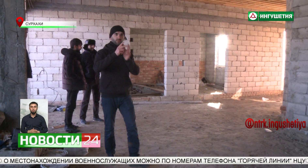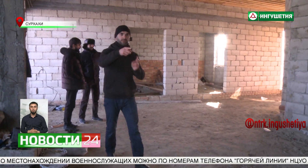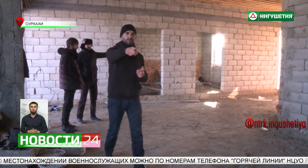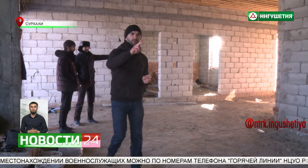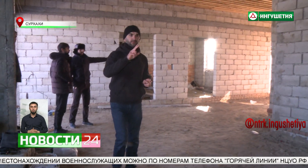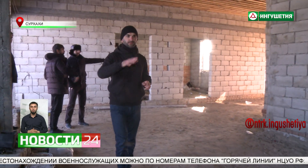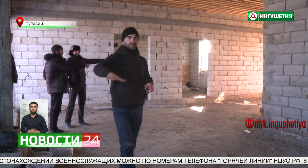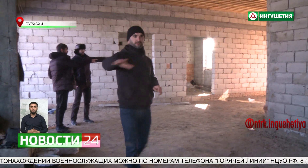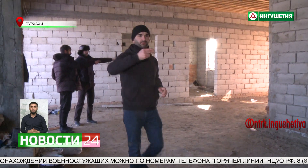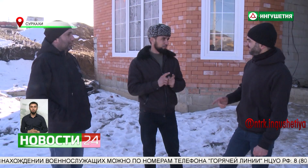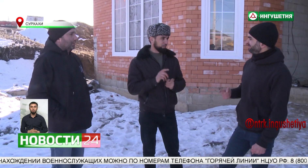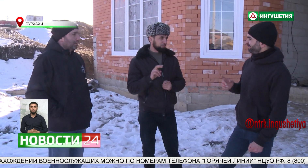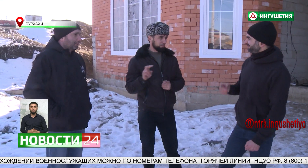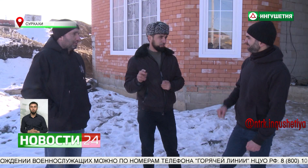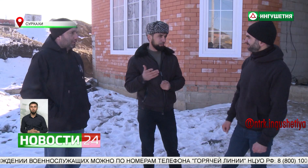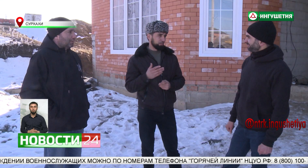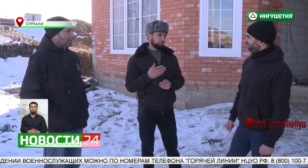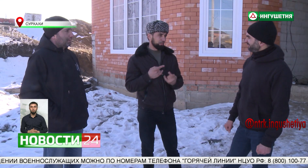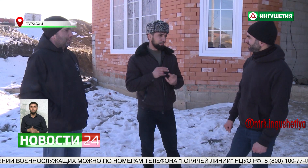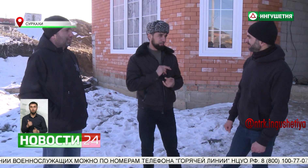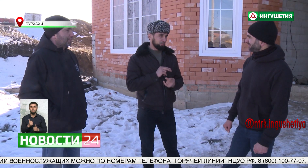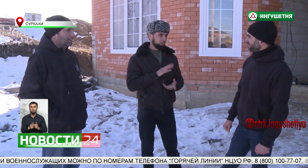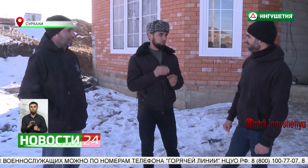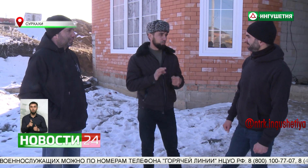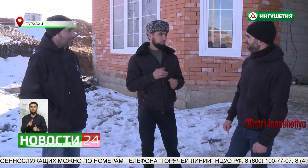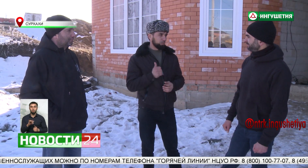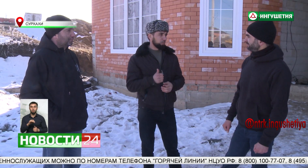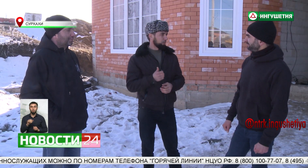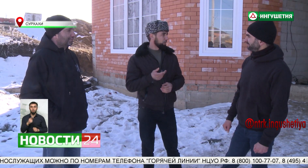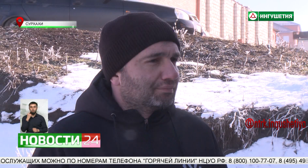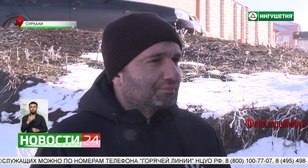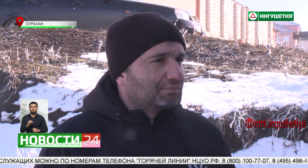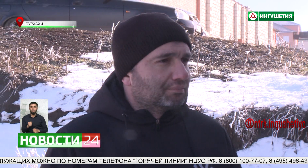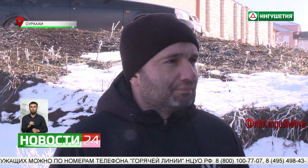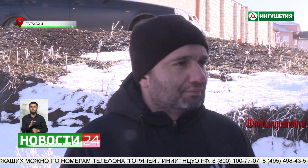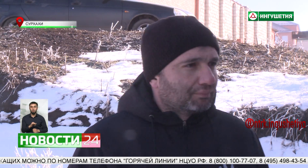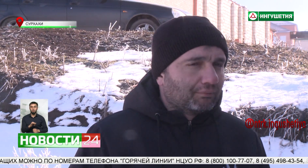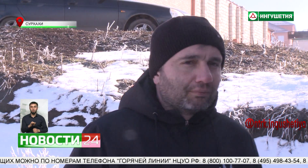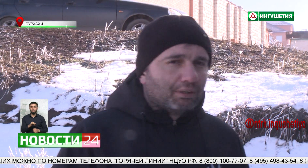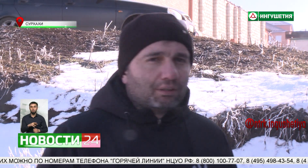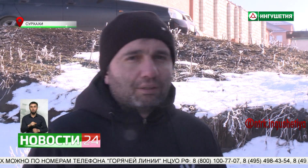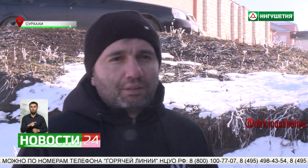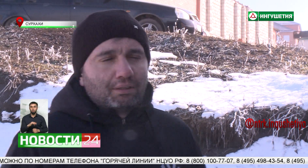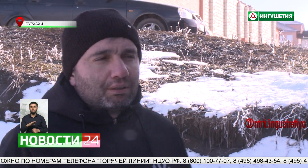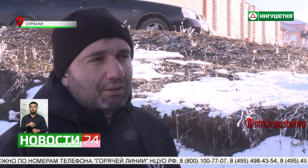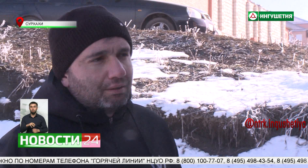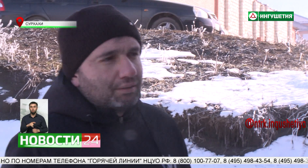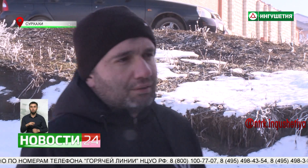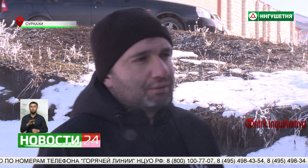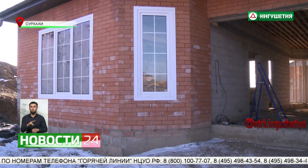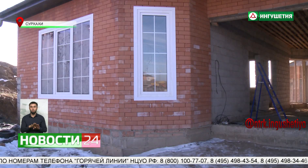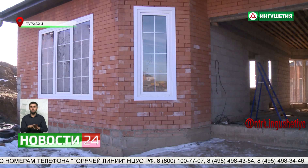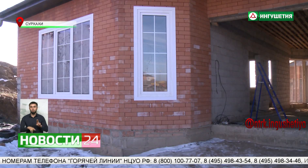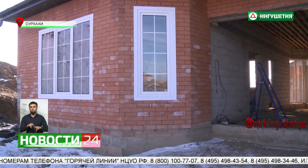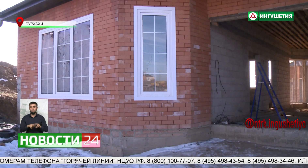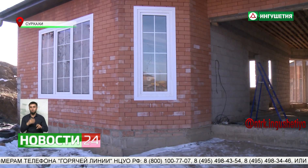из окна во двор. Часто в блоге Ислама можно встретить его друга Магомеда Имагожева, который тоже увлекается